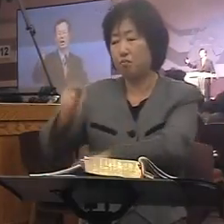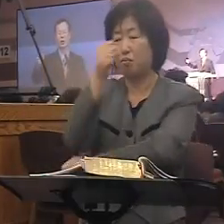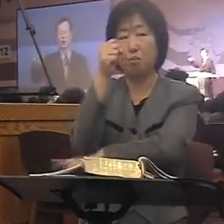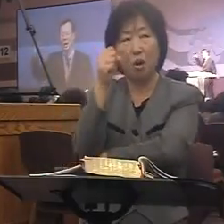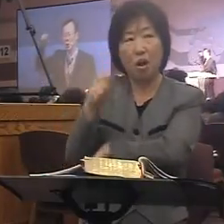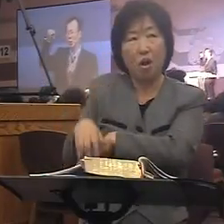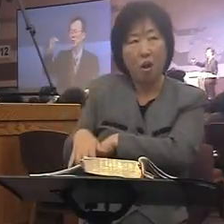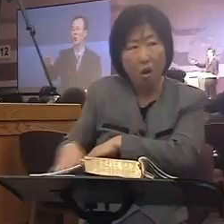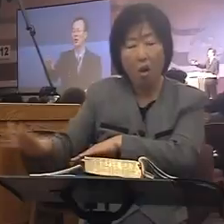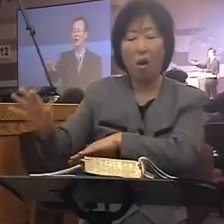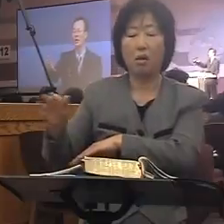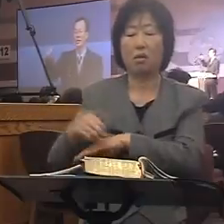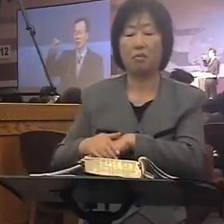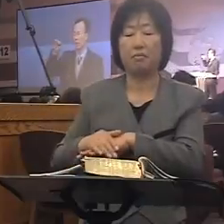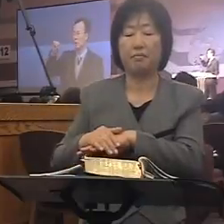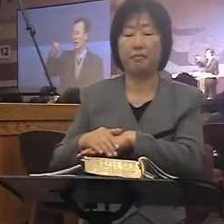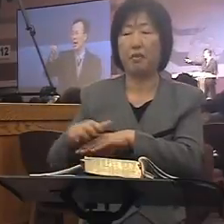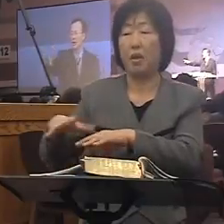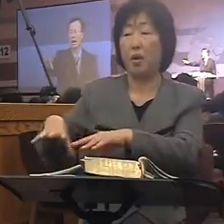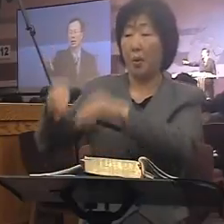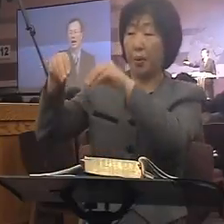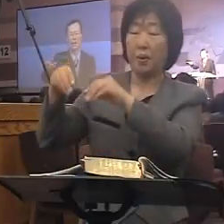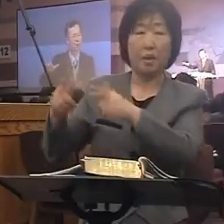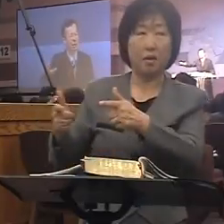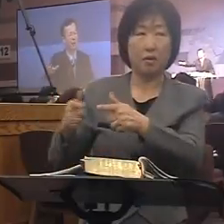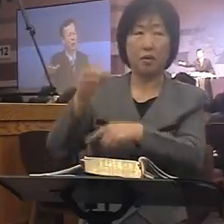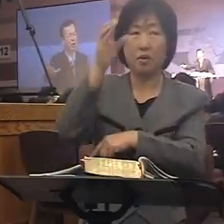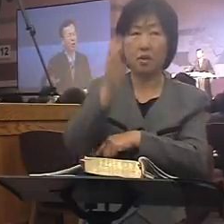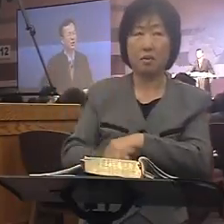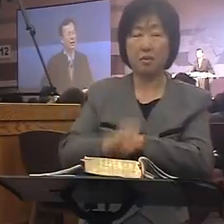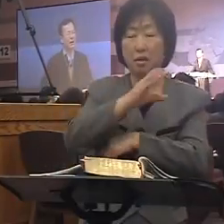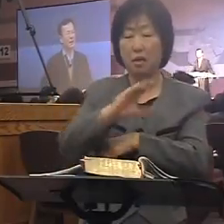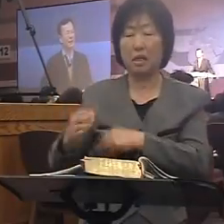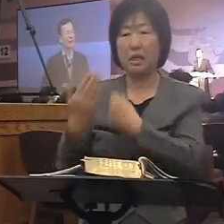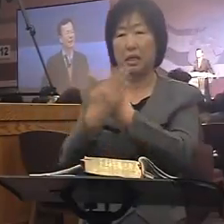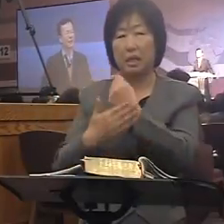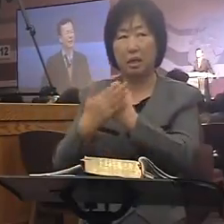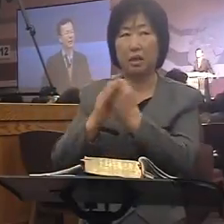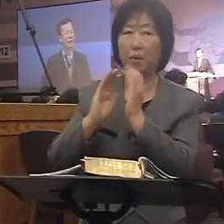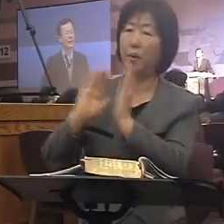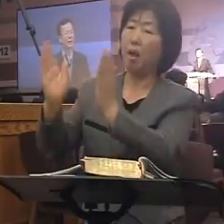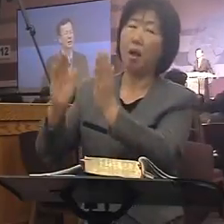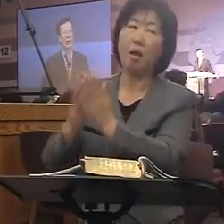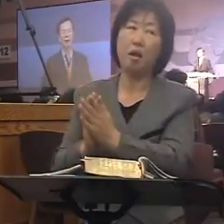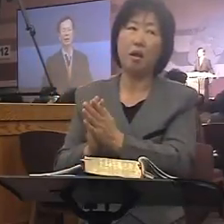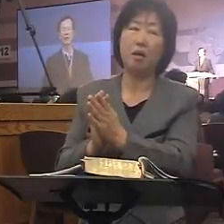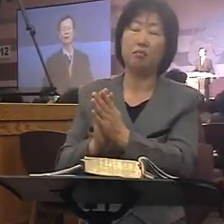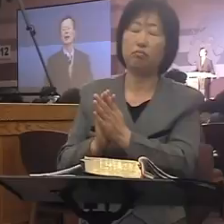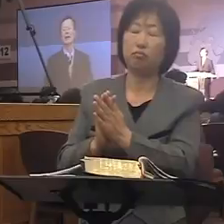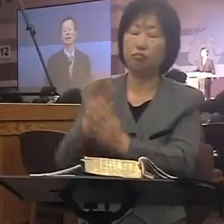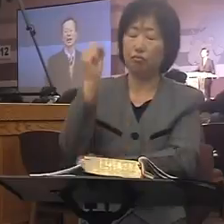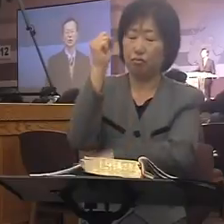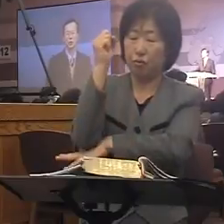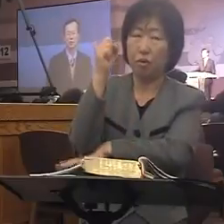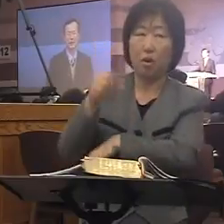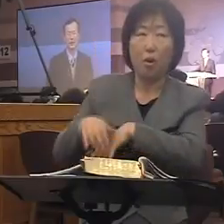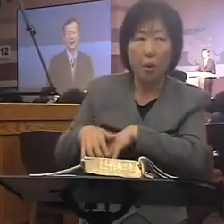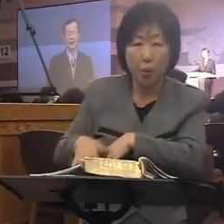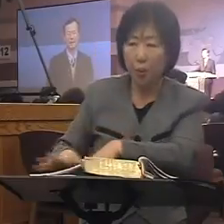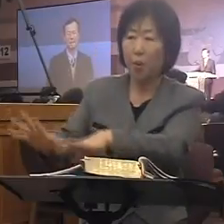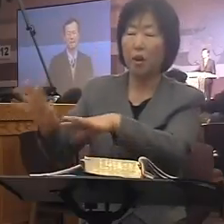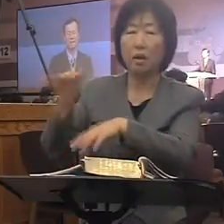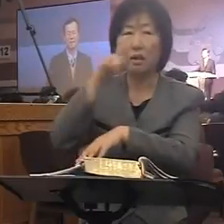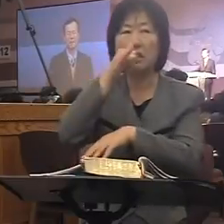드라이 되지 않고 계속 흐르고 있는 십자가의 은혜를 향해 뿌리가 뻗쳐져 있잖아요. 상황 때문에 구애받지